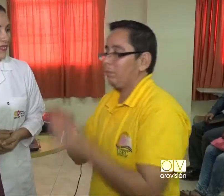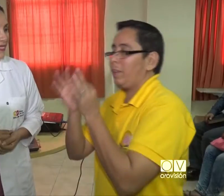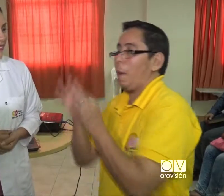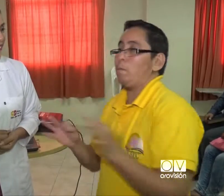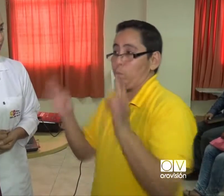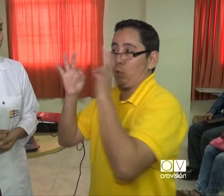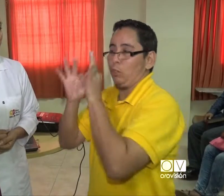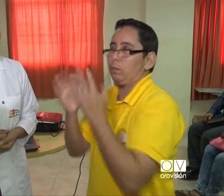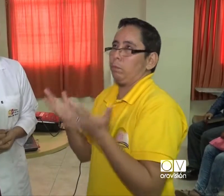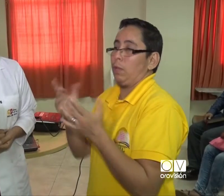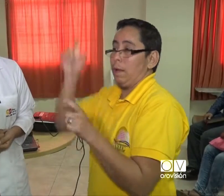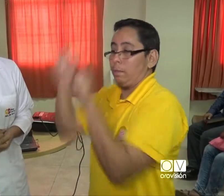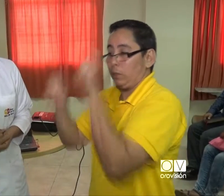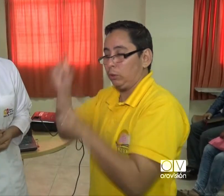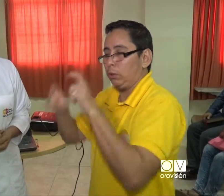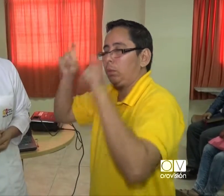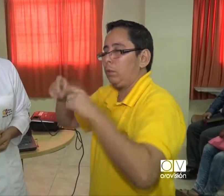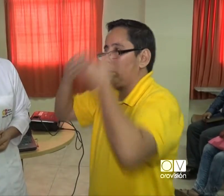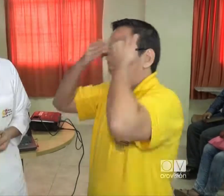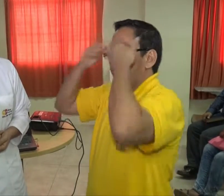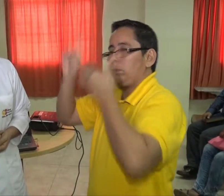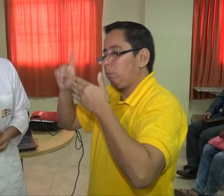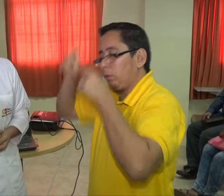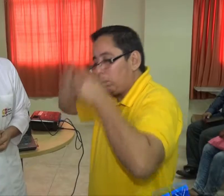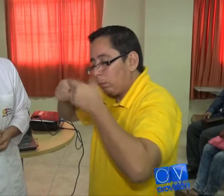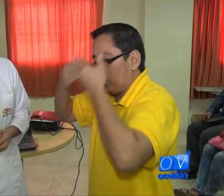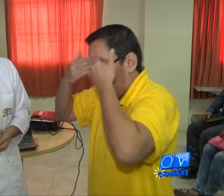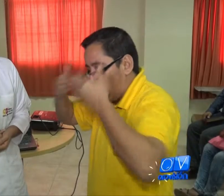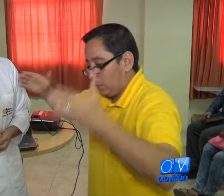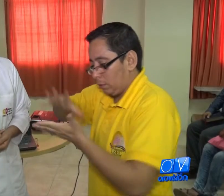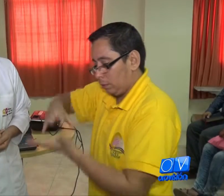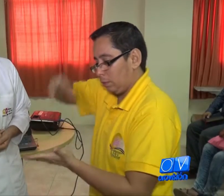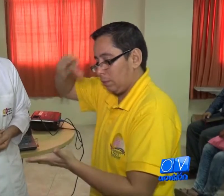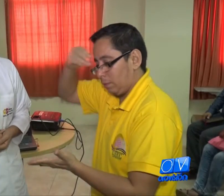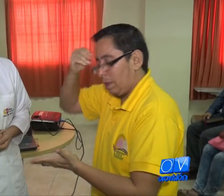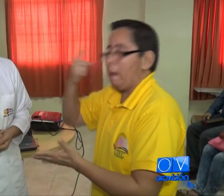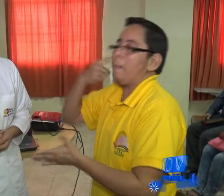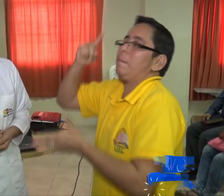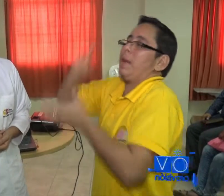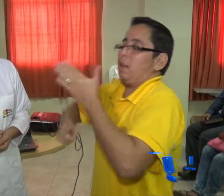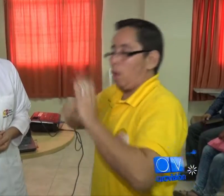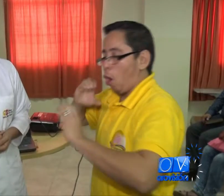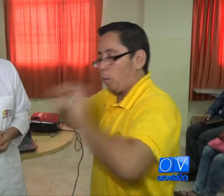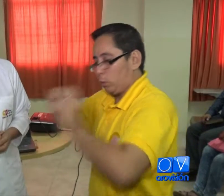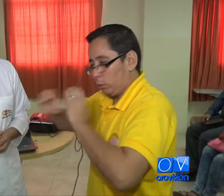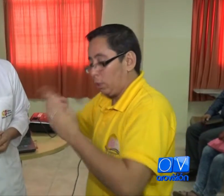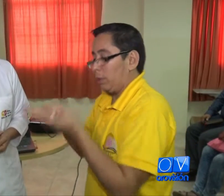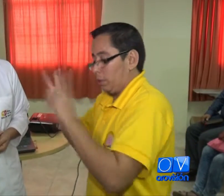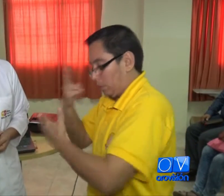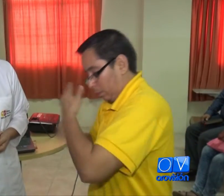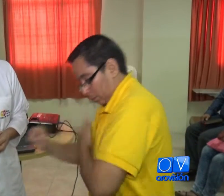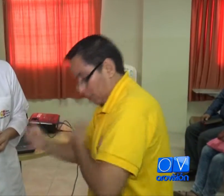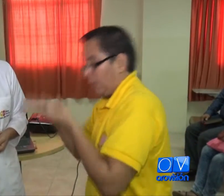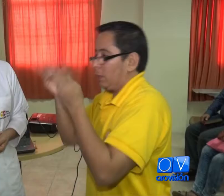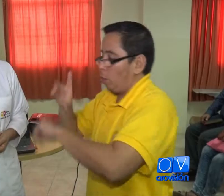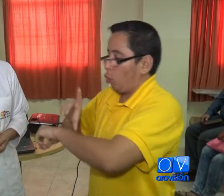que se den estas charlas. Es importante de las personas enfermas, de las personas que vienen al hospital, que aprendan, el personal que aprenda